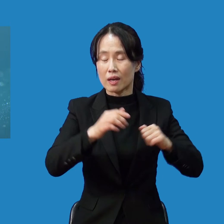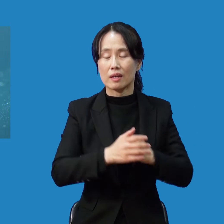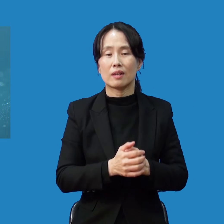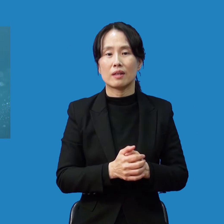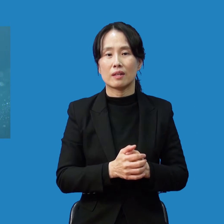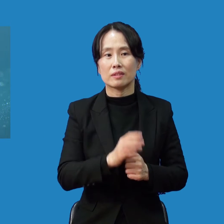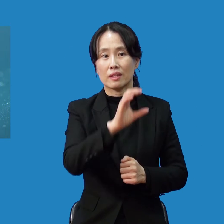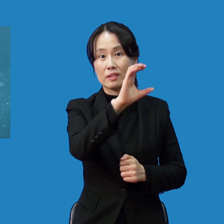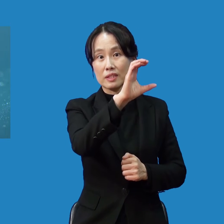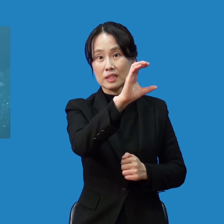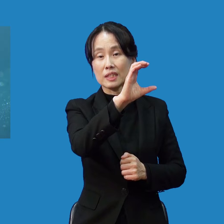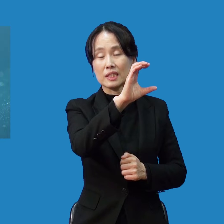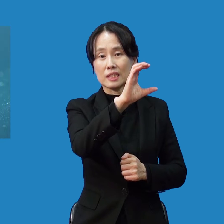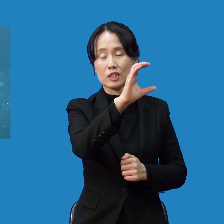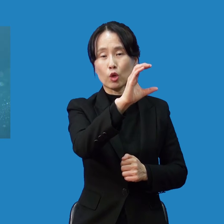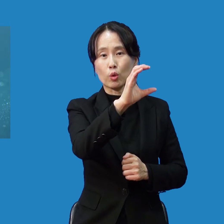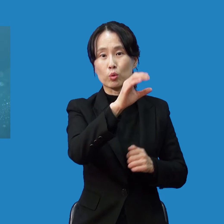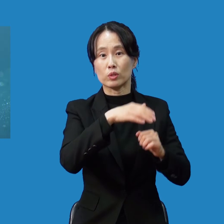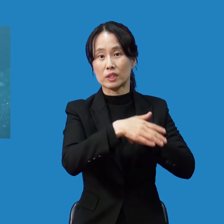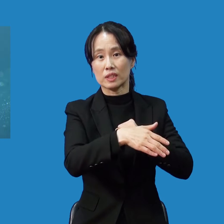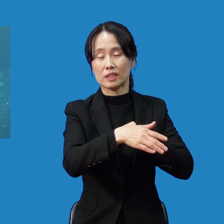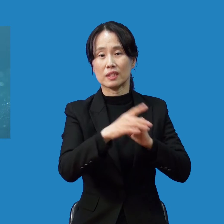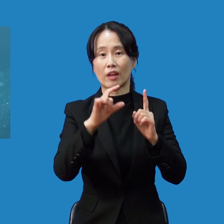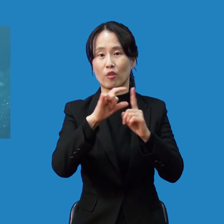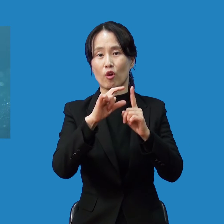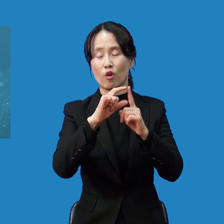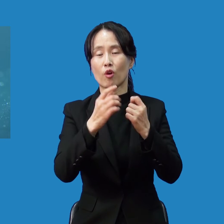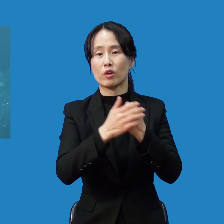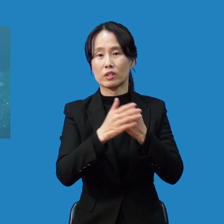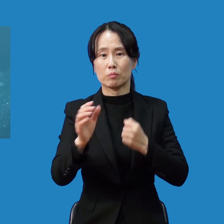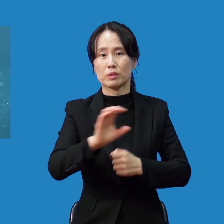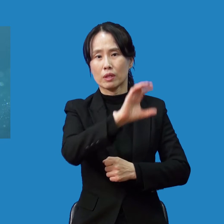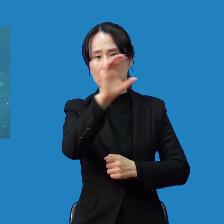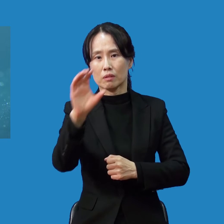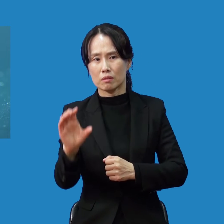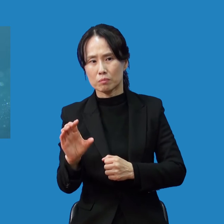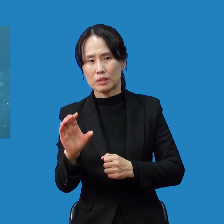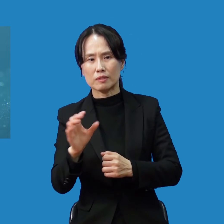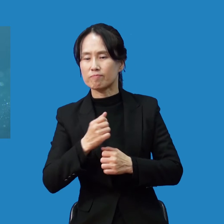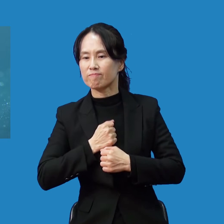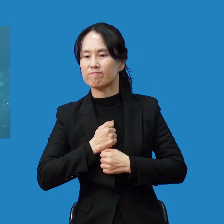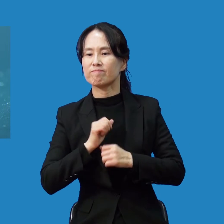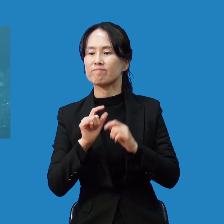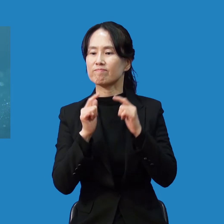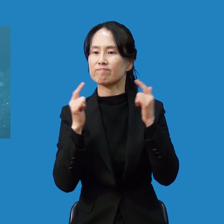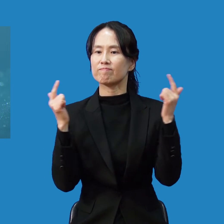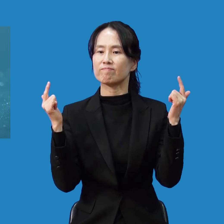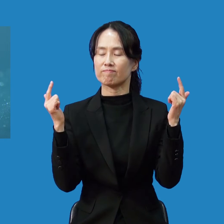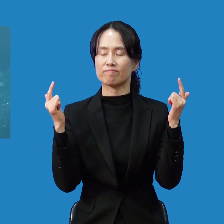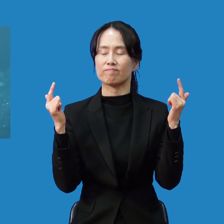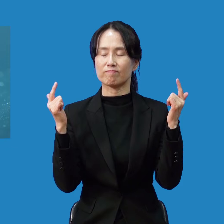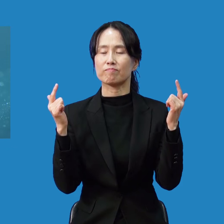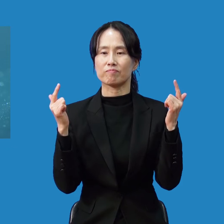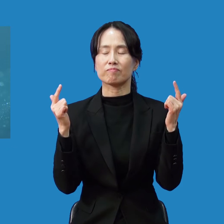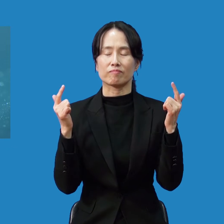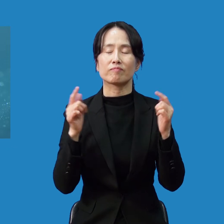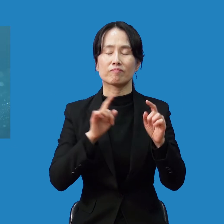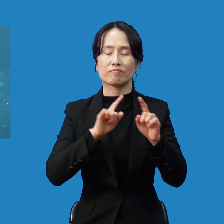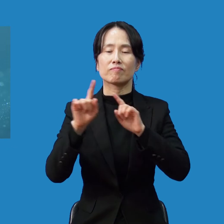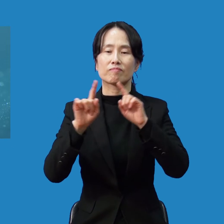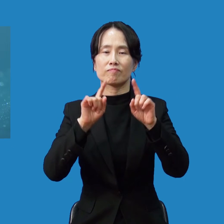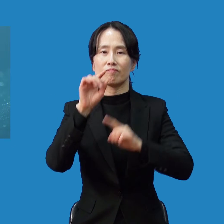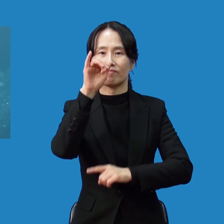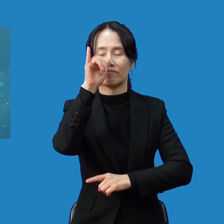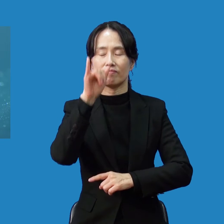Mass, 크라이스트 메스, 그게 크리스마스가 됐습니다. 그래서 영어도 가톨릭에서 온 것이고